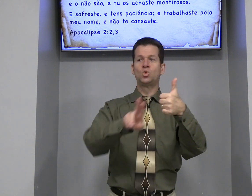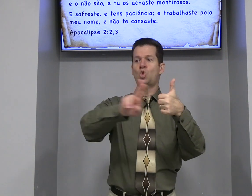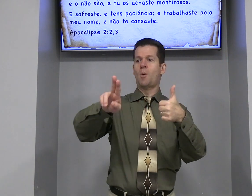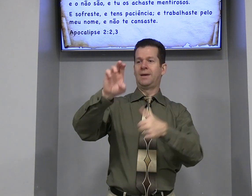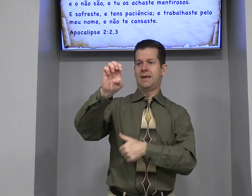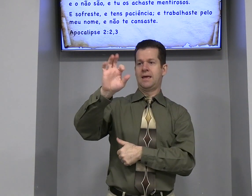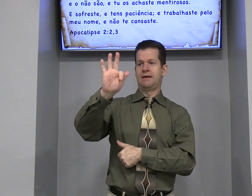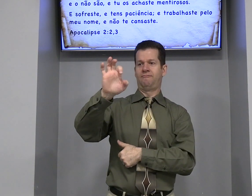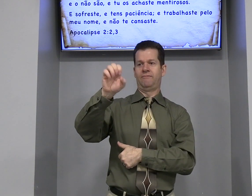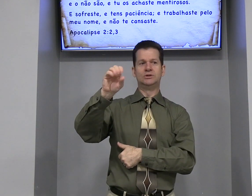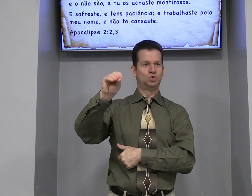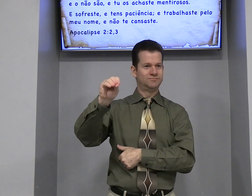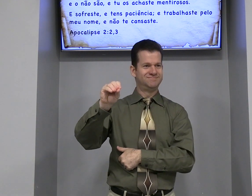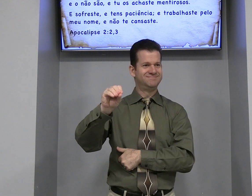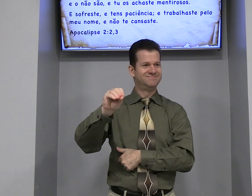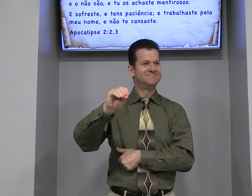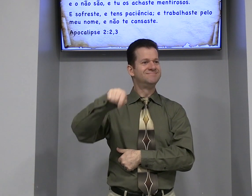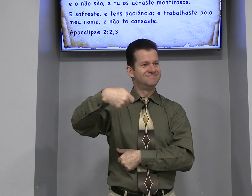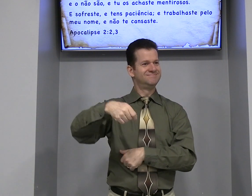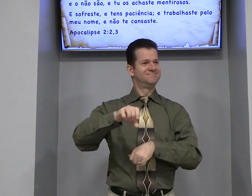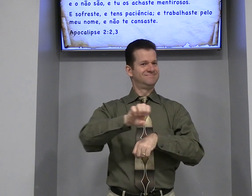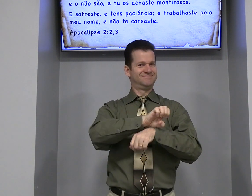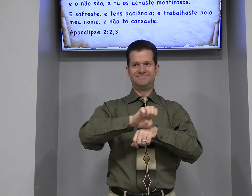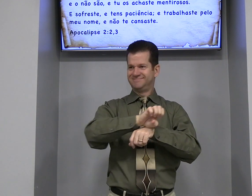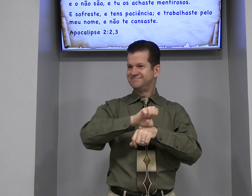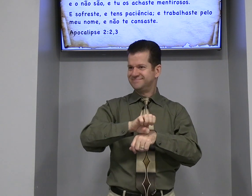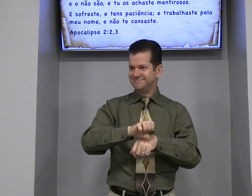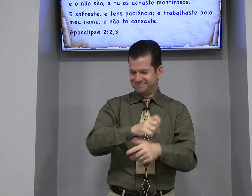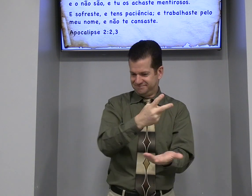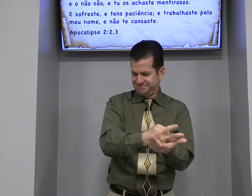Primeiro, Efésio, a igreja em Efésio.